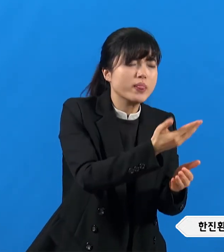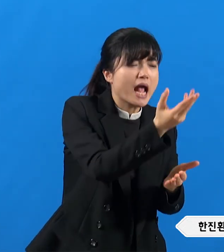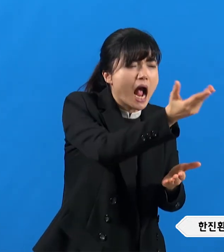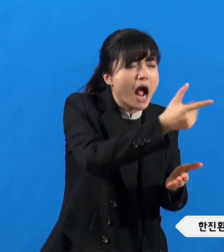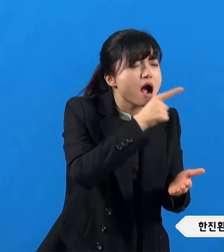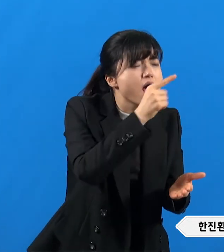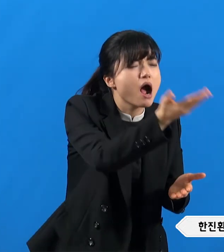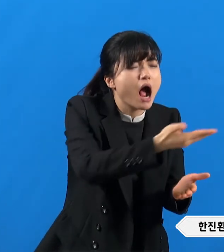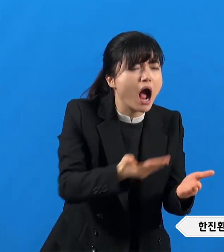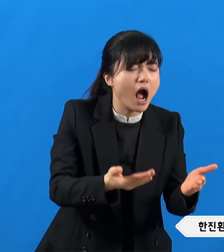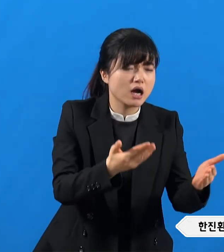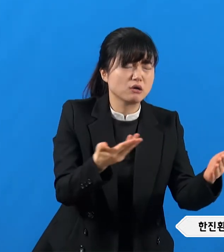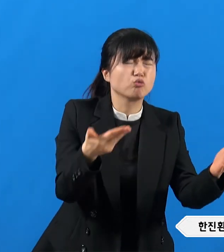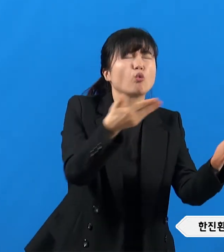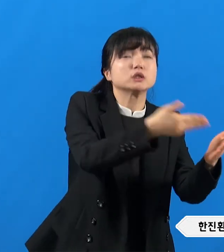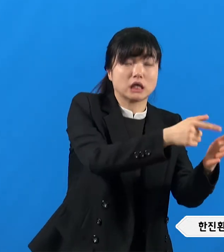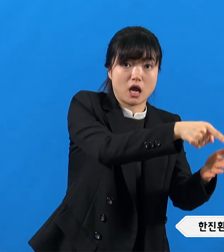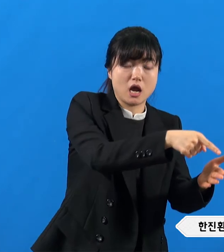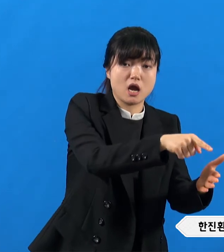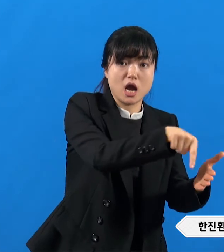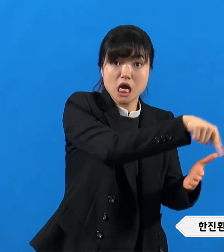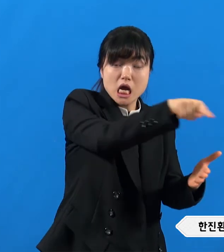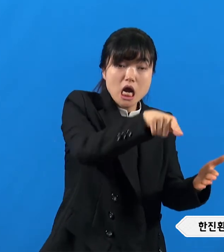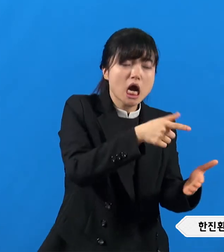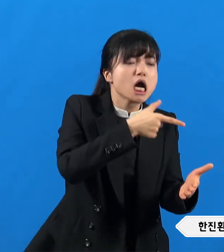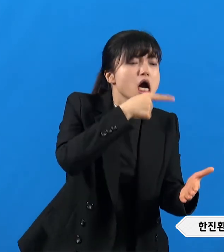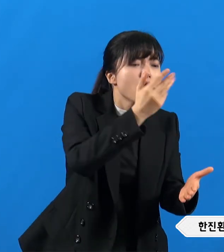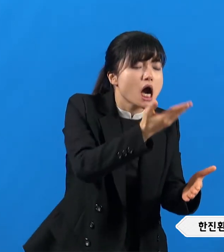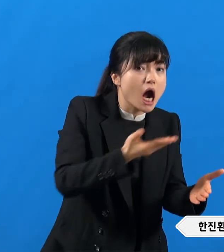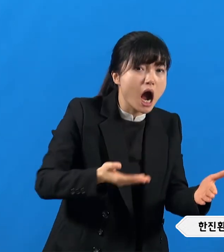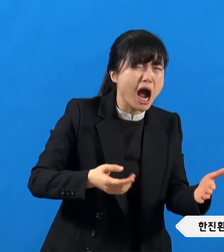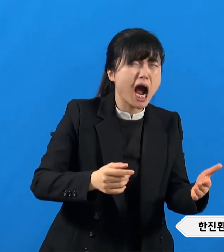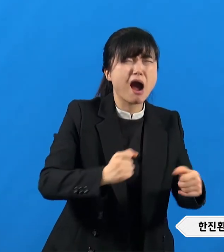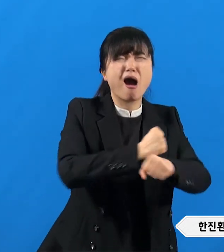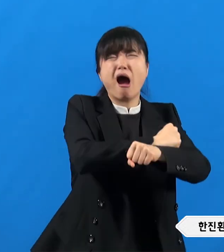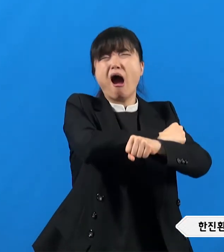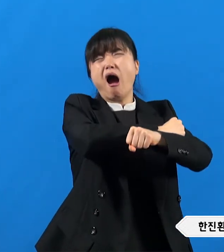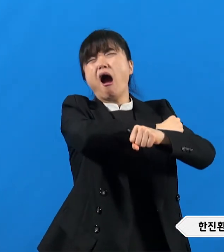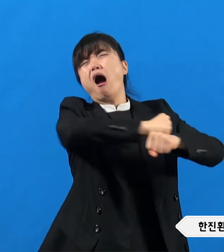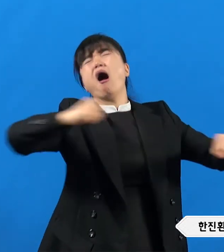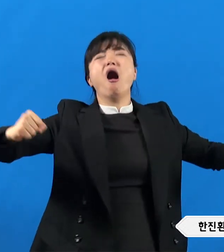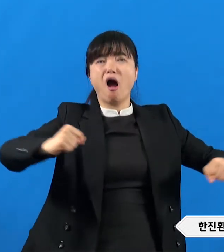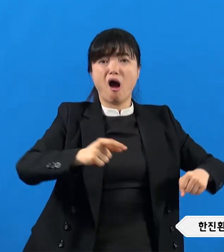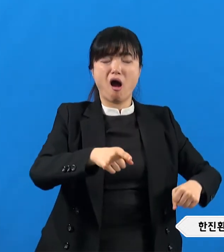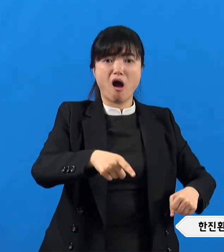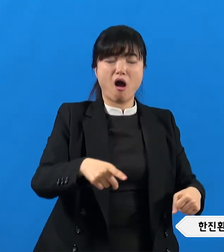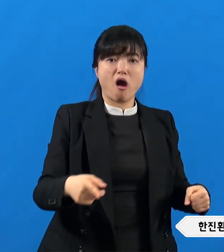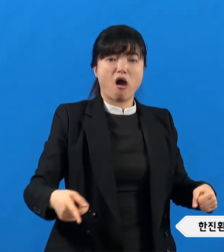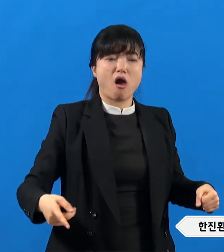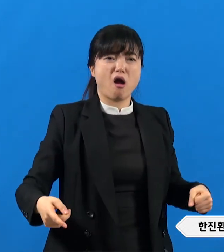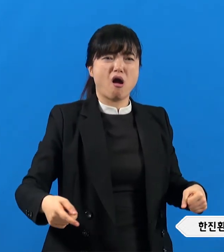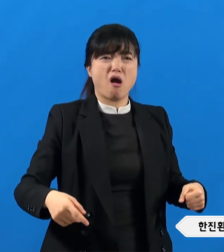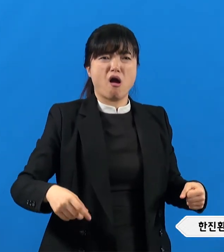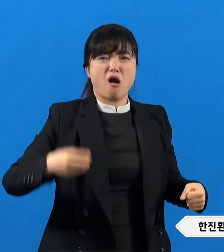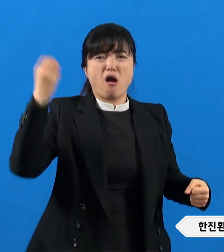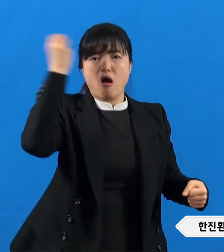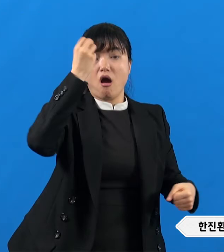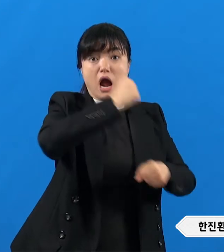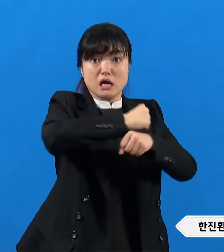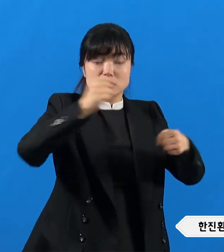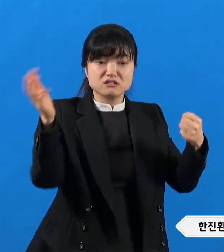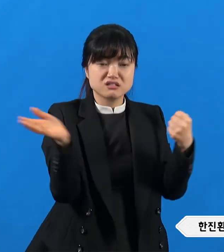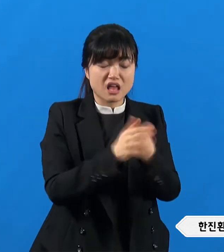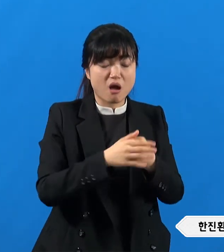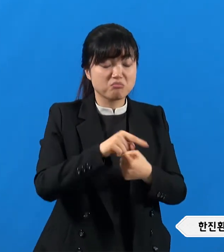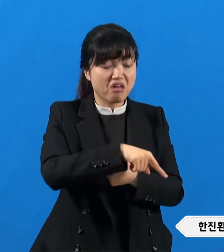있었습니다. 그런데 그 아마존 강이 워낙 강폭이 크고 강이 그냥 워낙 크니까 그게